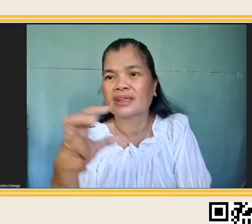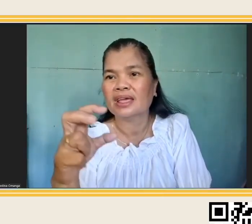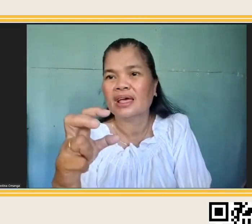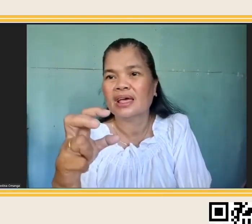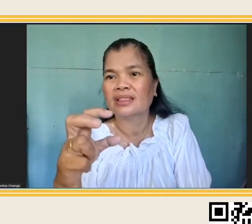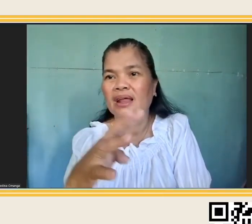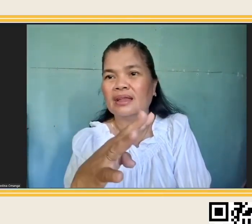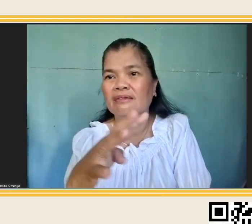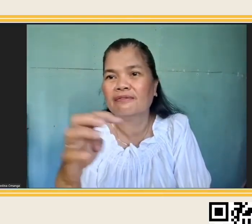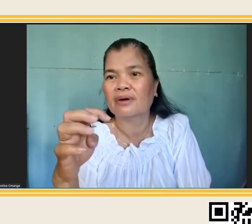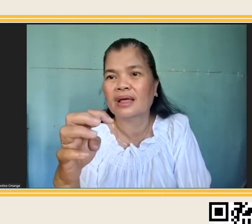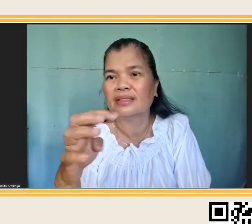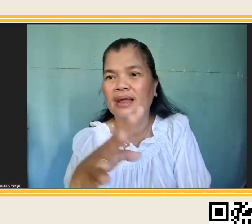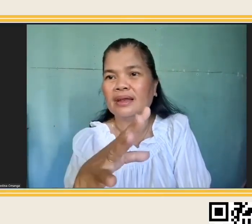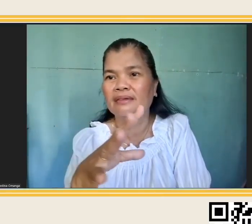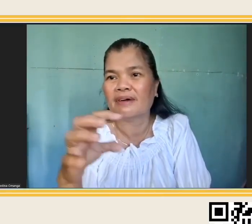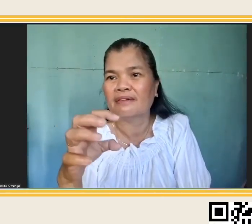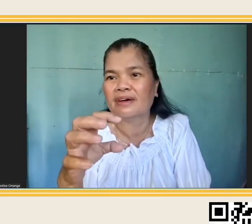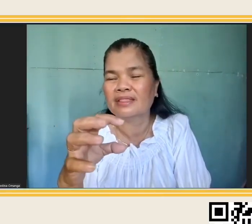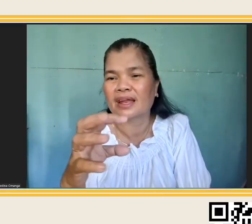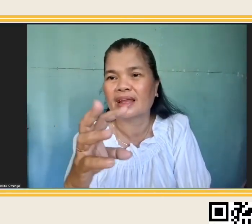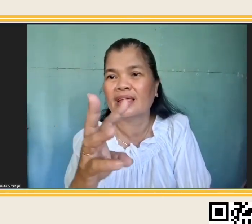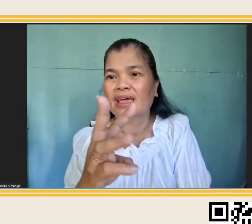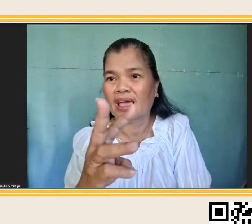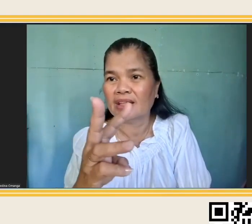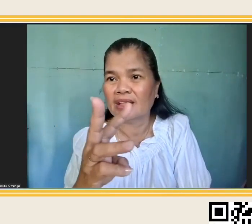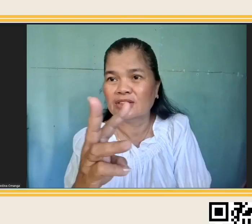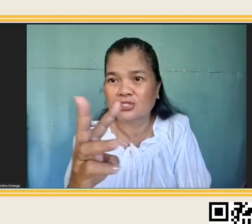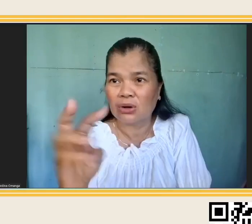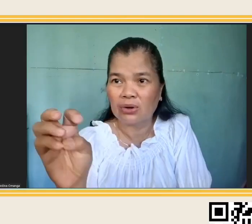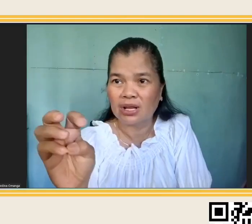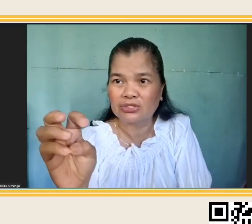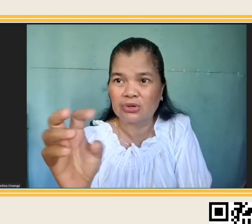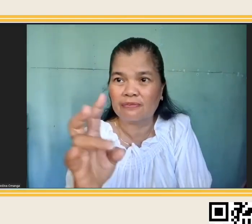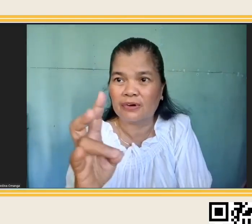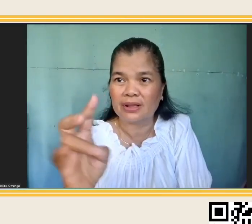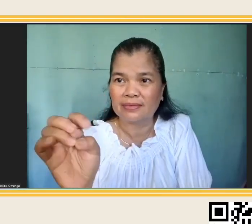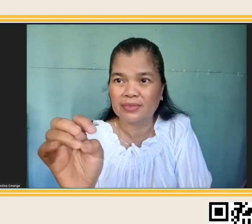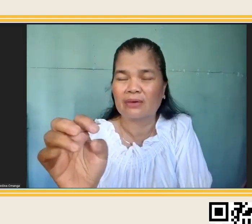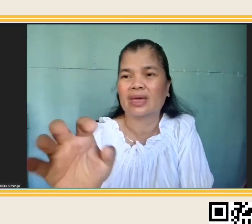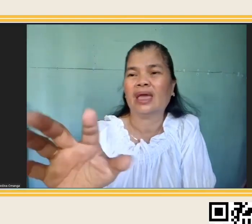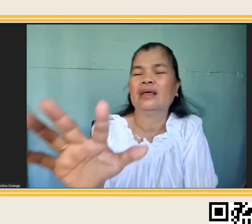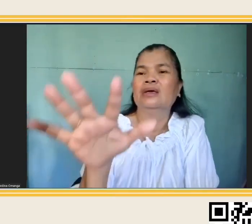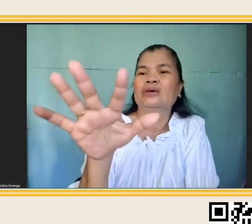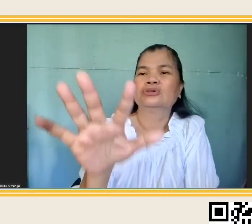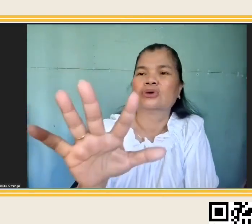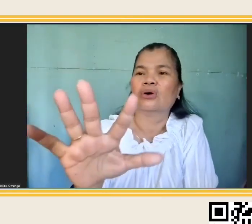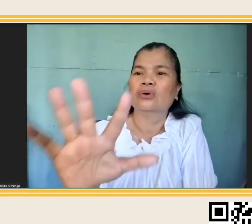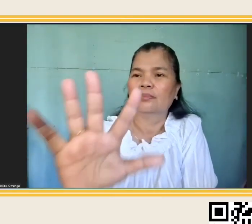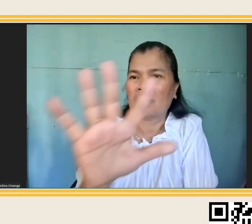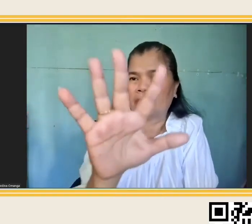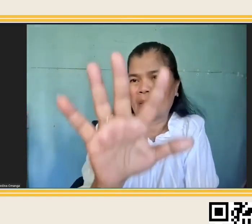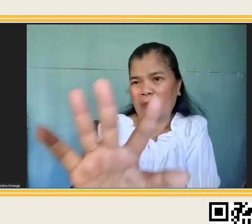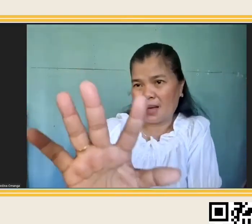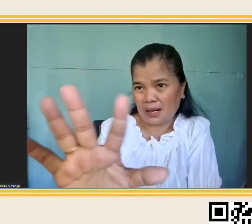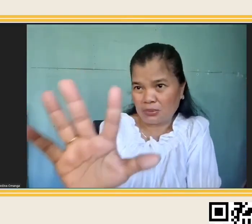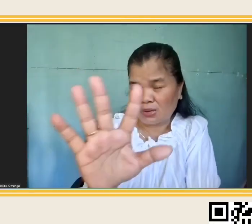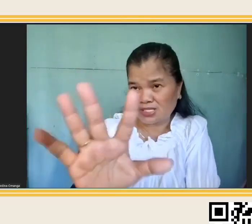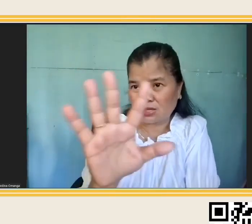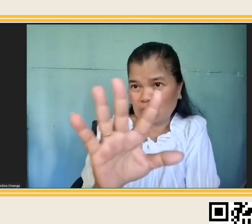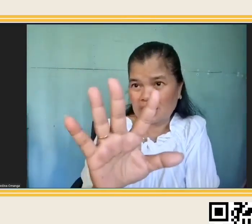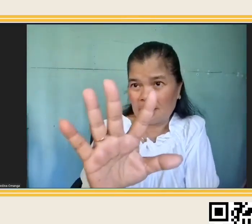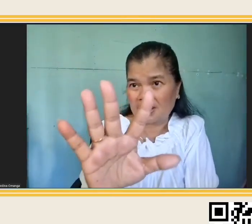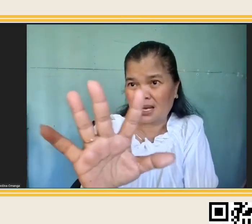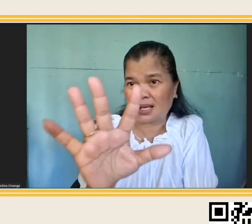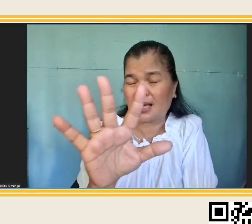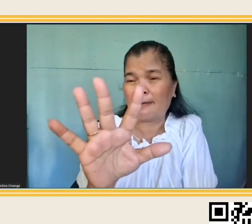200. 300. 400. 500. And so on and so forth. Okay? So, papaharap ko